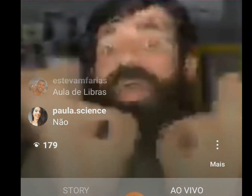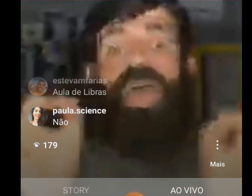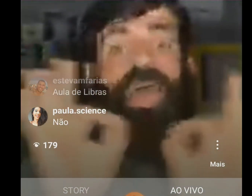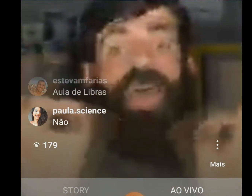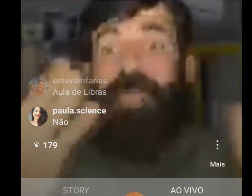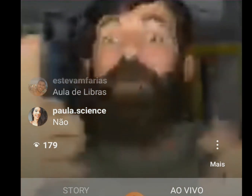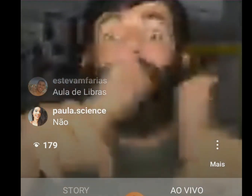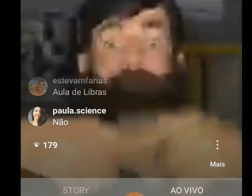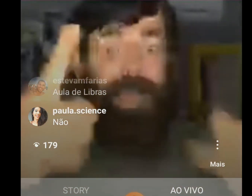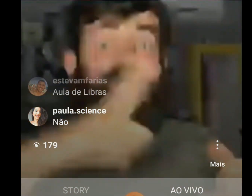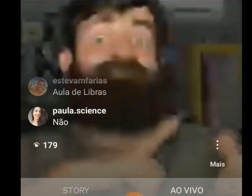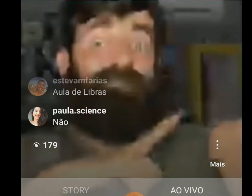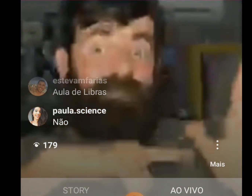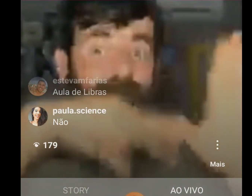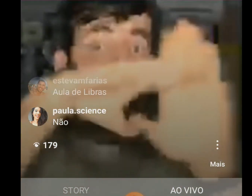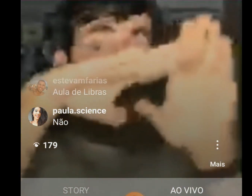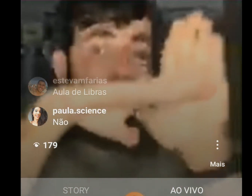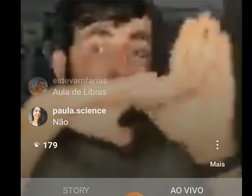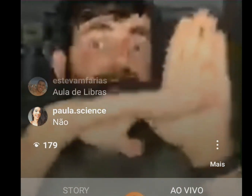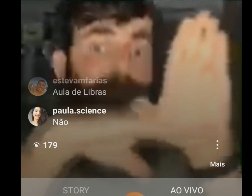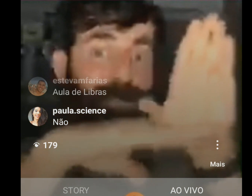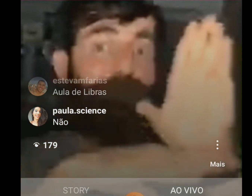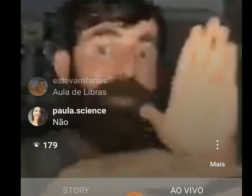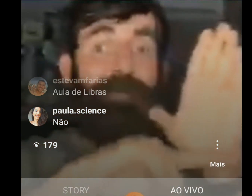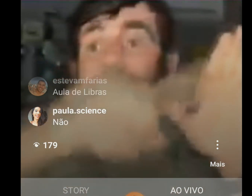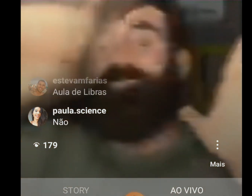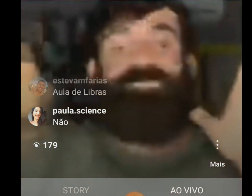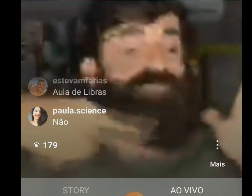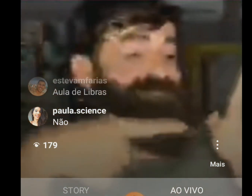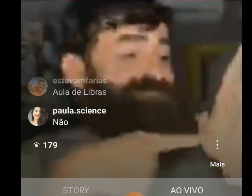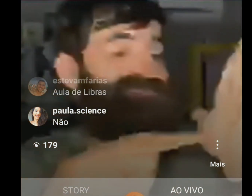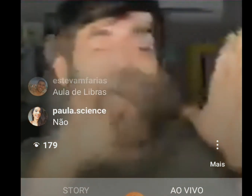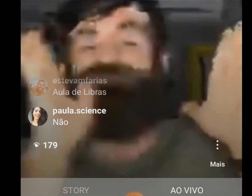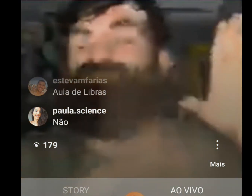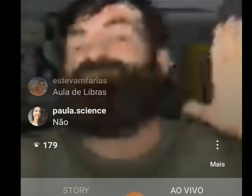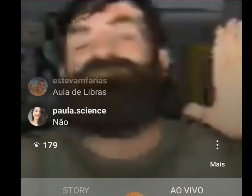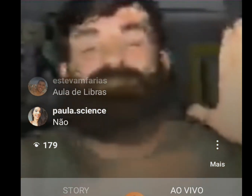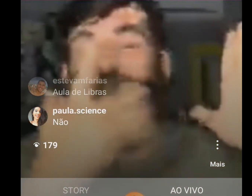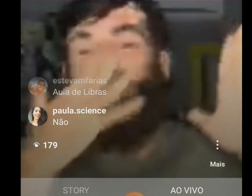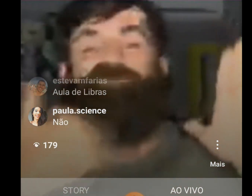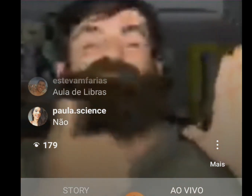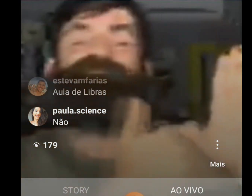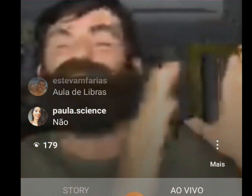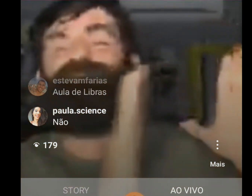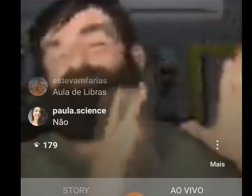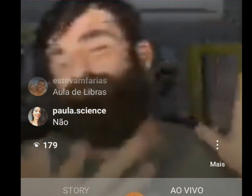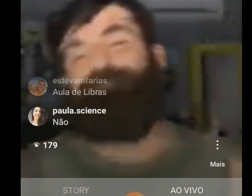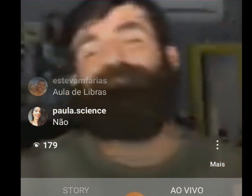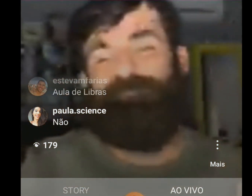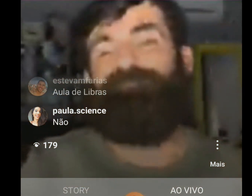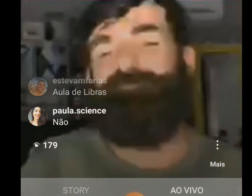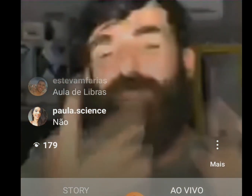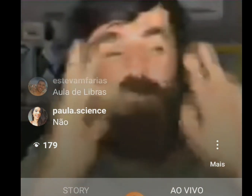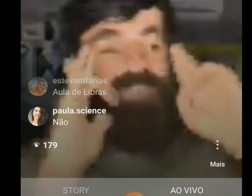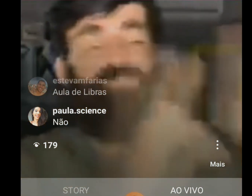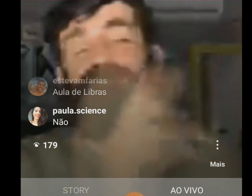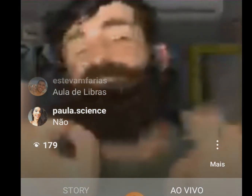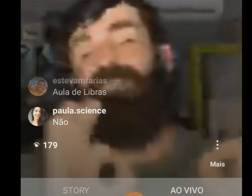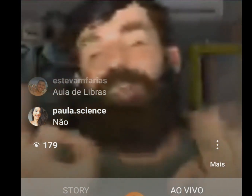acessibilidade aconteça realmente, sabe? Mas as pessoas olham o que a lei está falando e não estão nem aí. Não tem respeito.